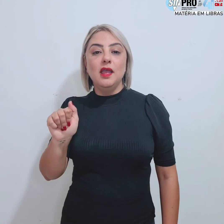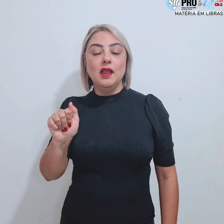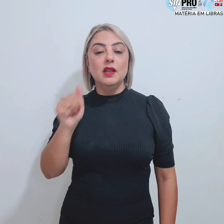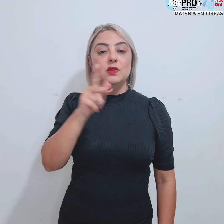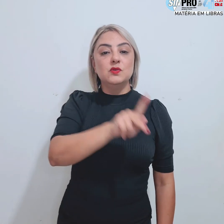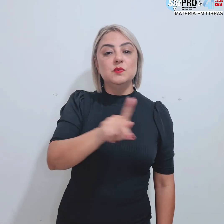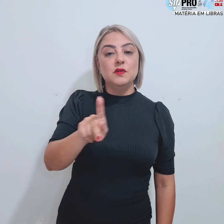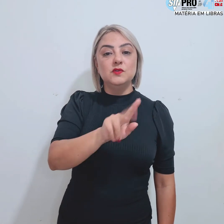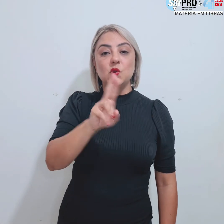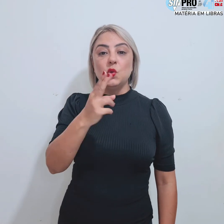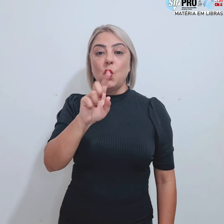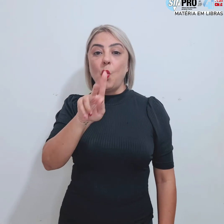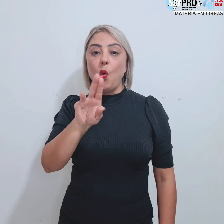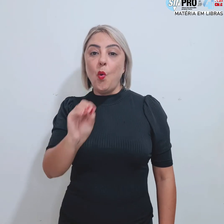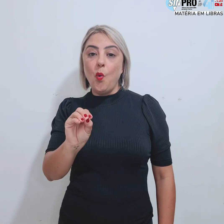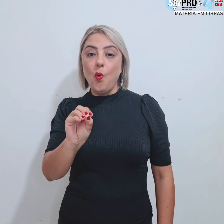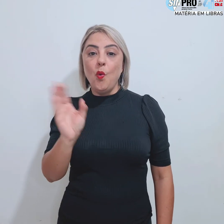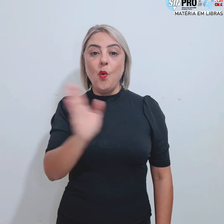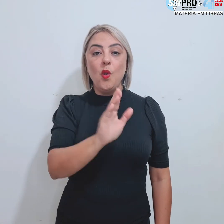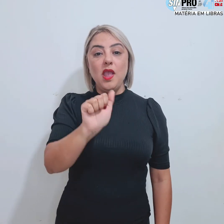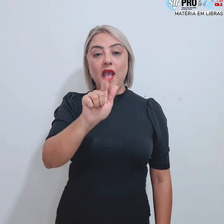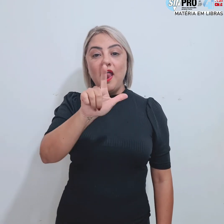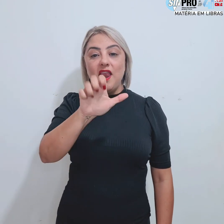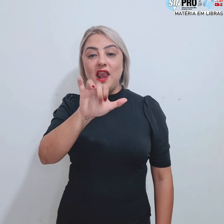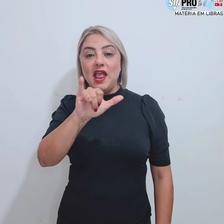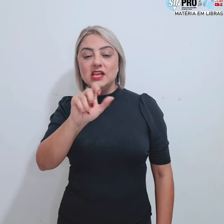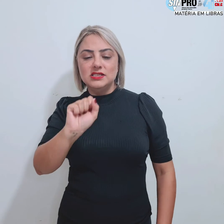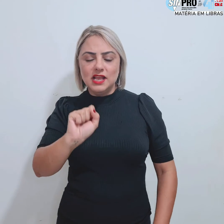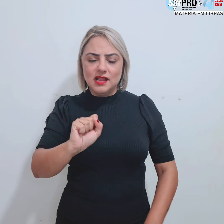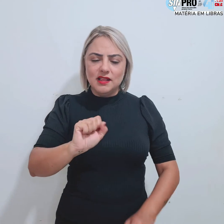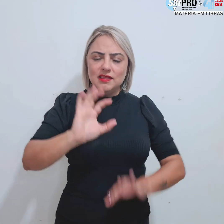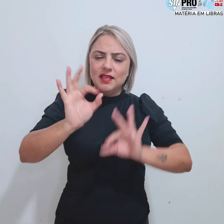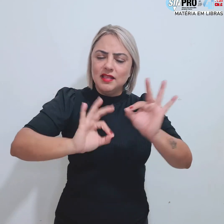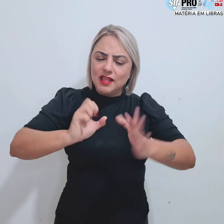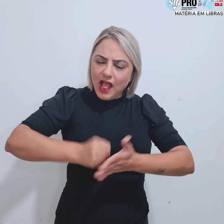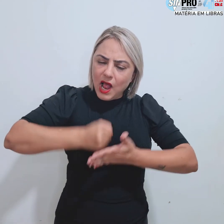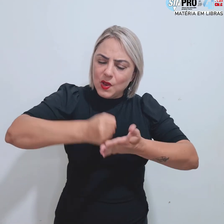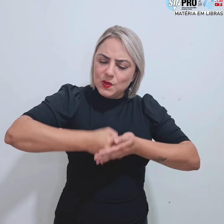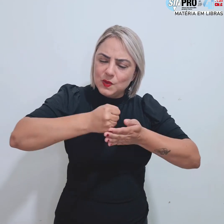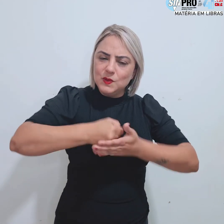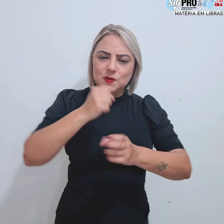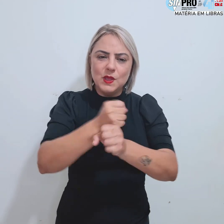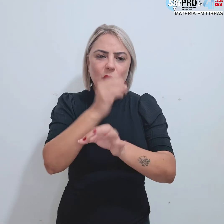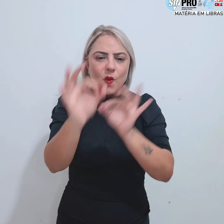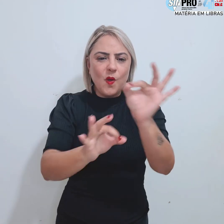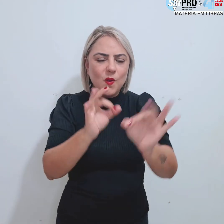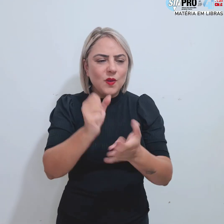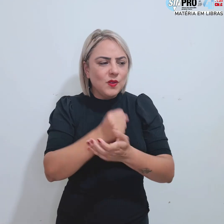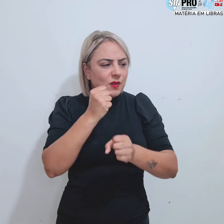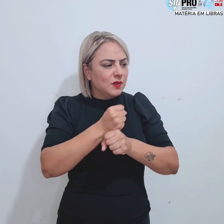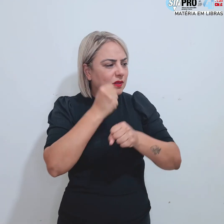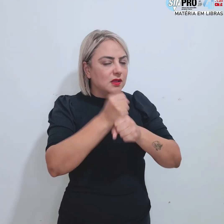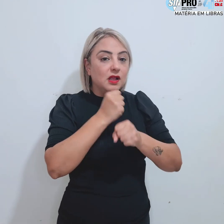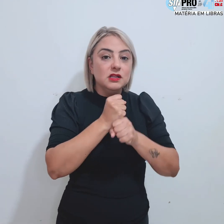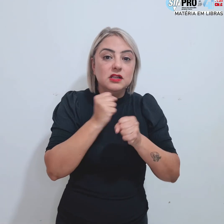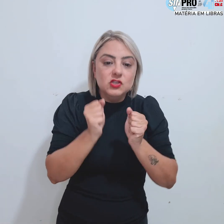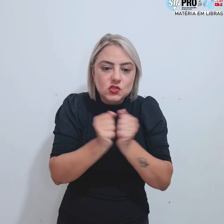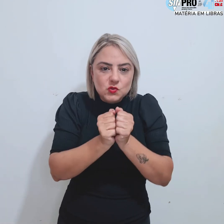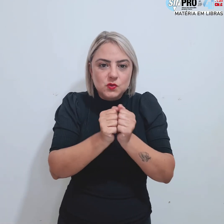dos professores Hugo e Alexandre, da luta organizada, construída conjuntamente